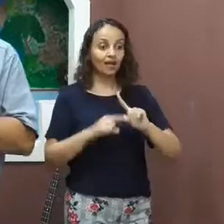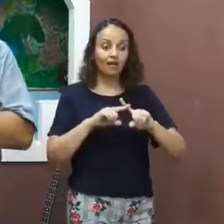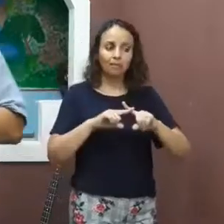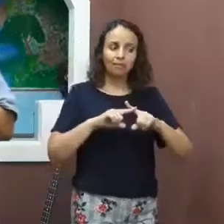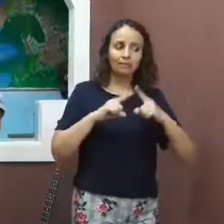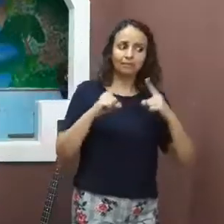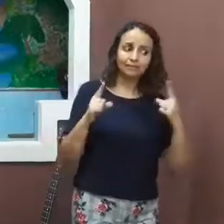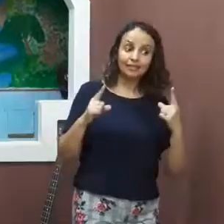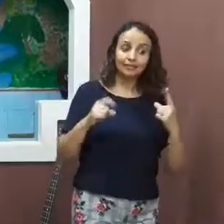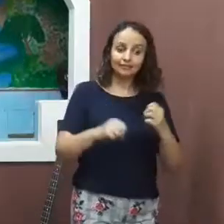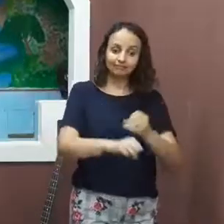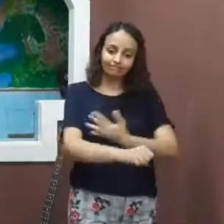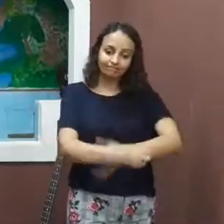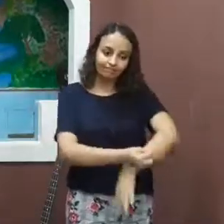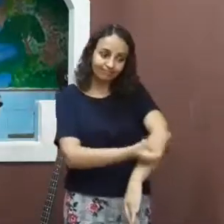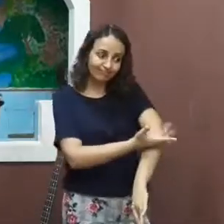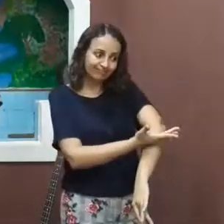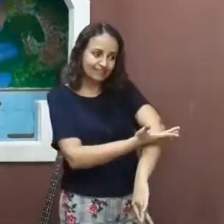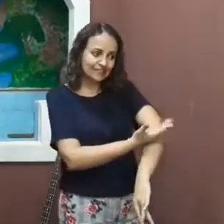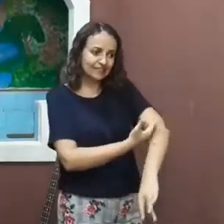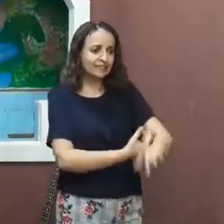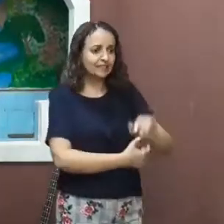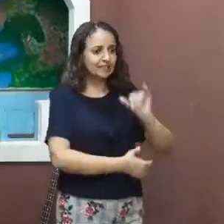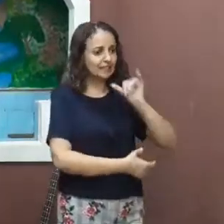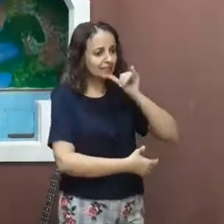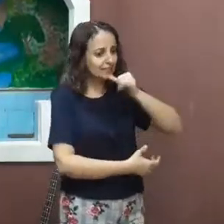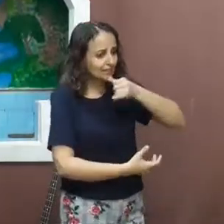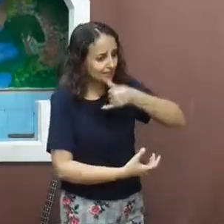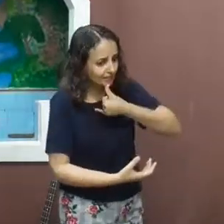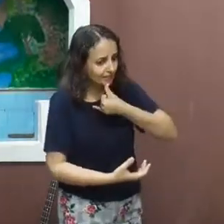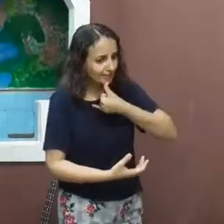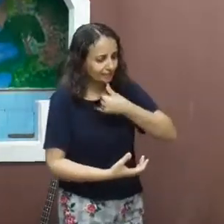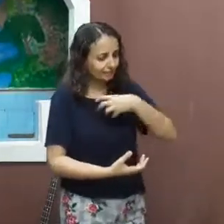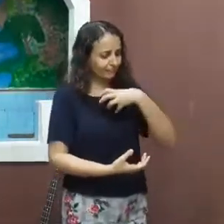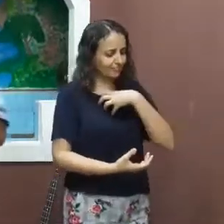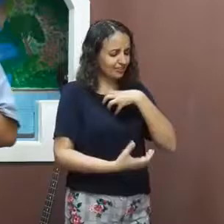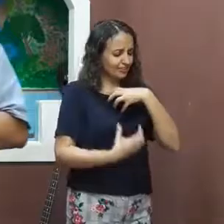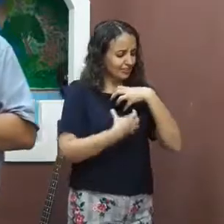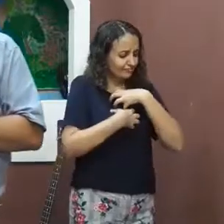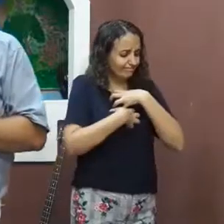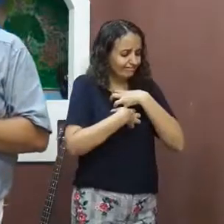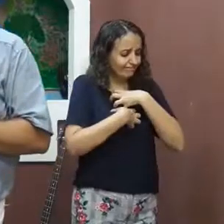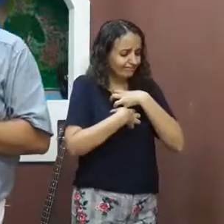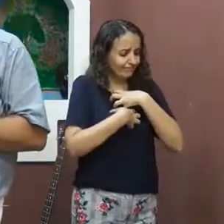as suas emoções, os seus sentimentos estão arrebentados.